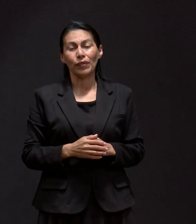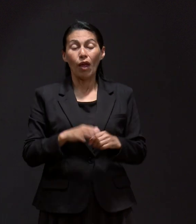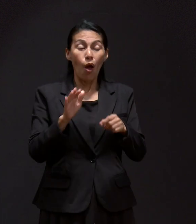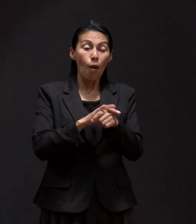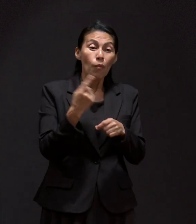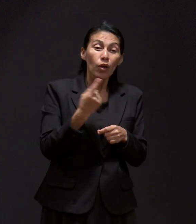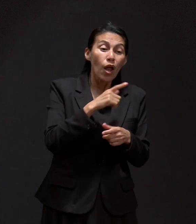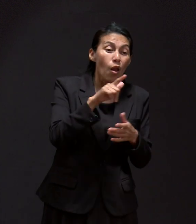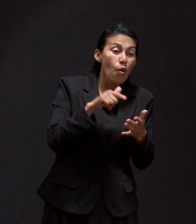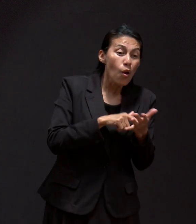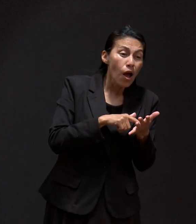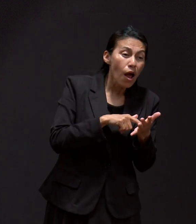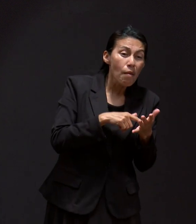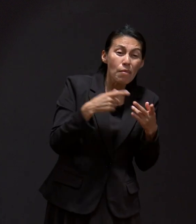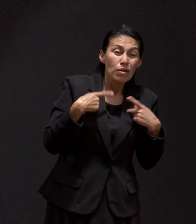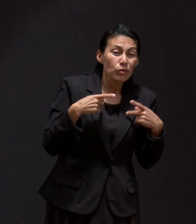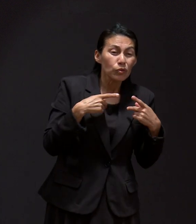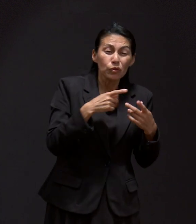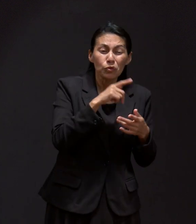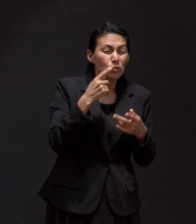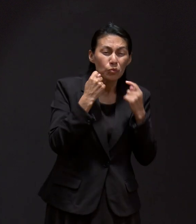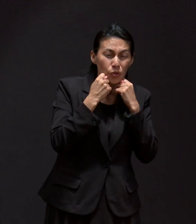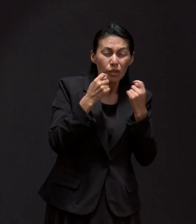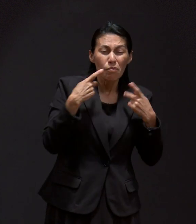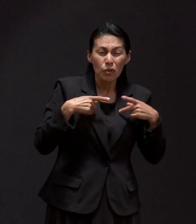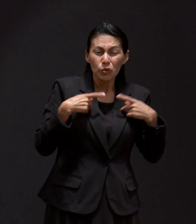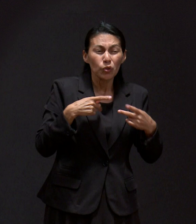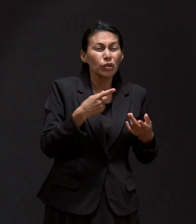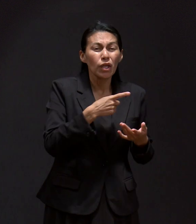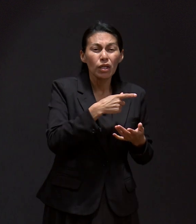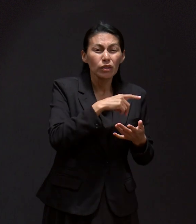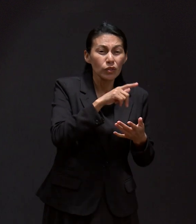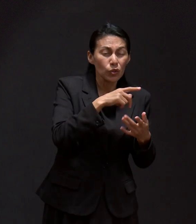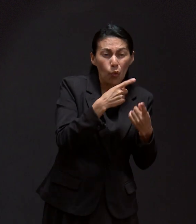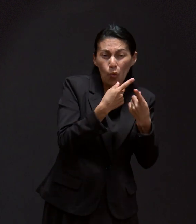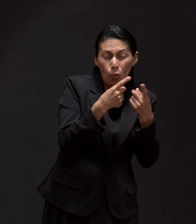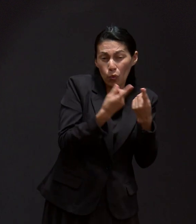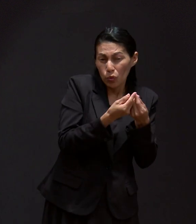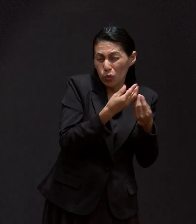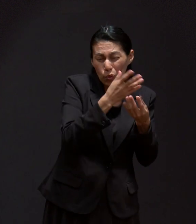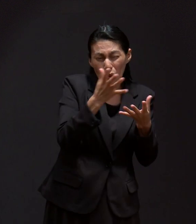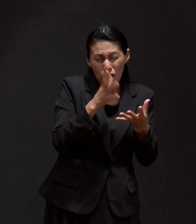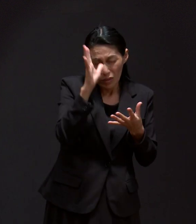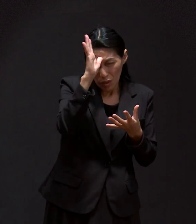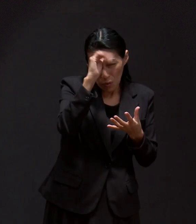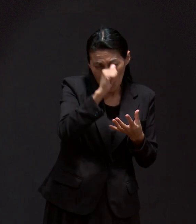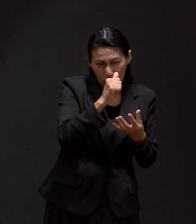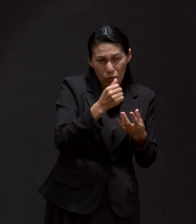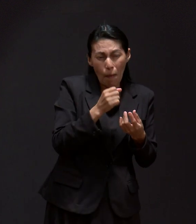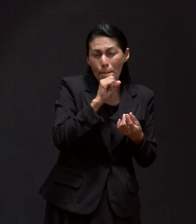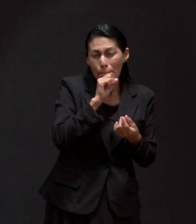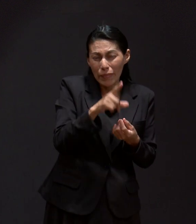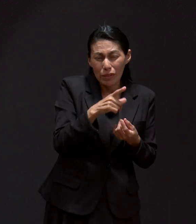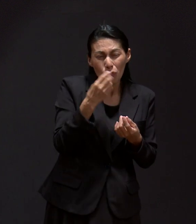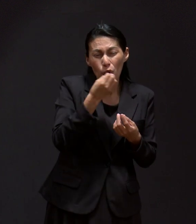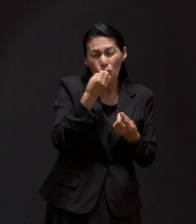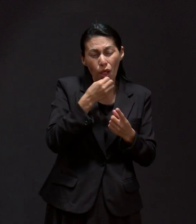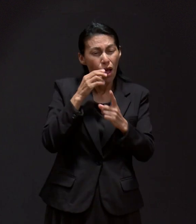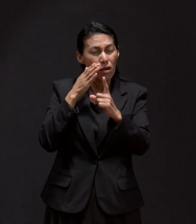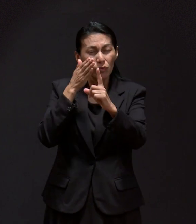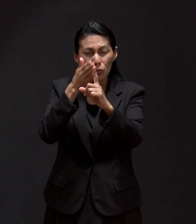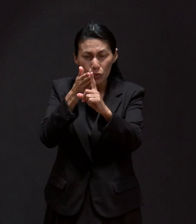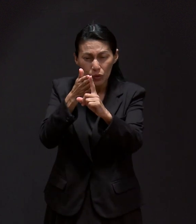nombre en el nombre de jesús allí está él en medio esta experiencia